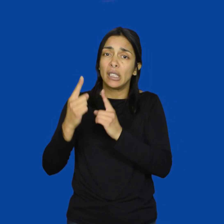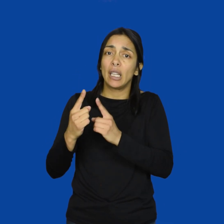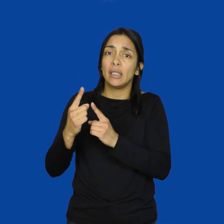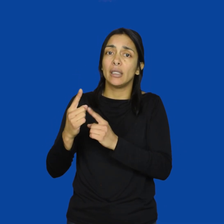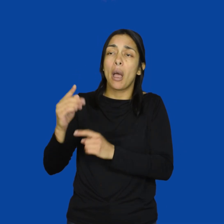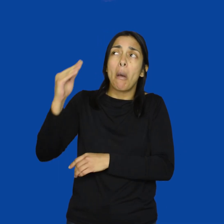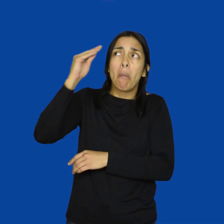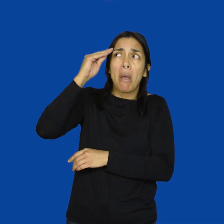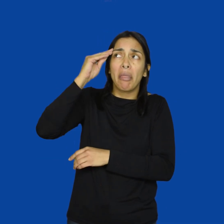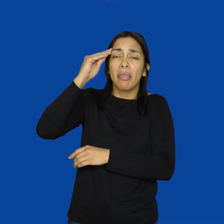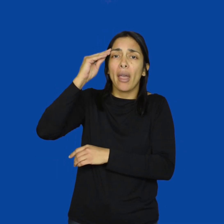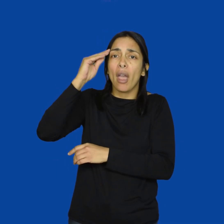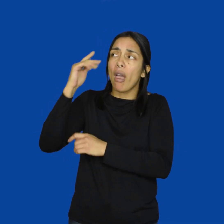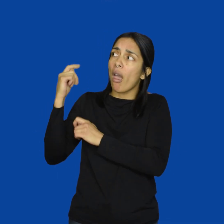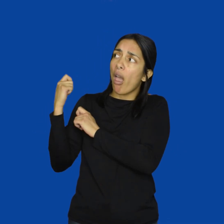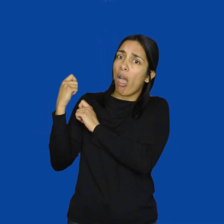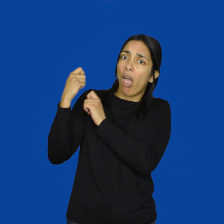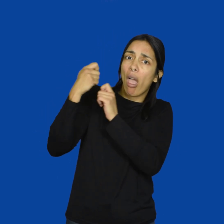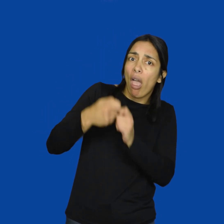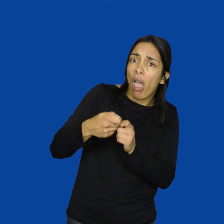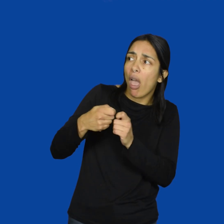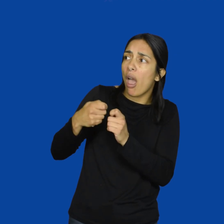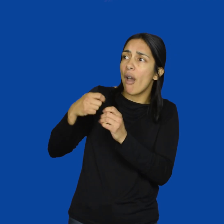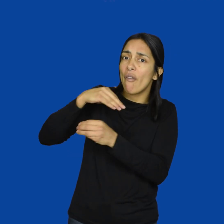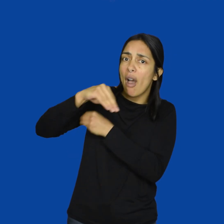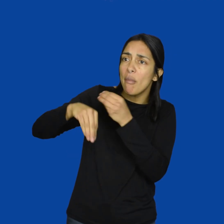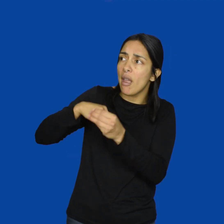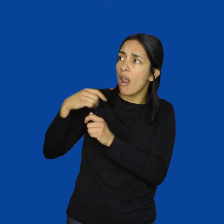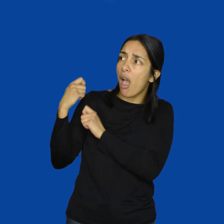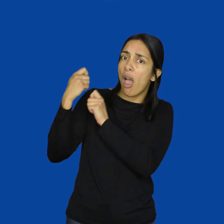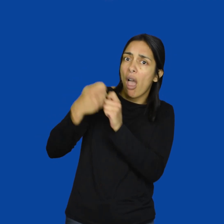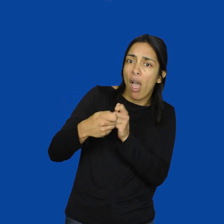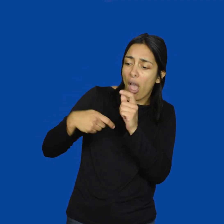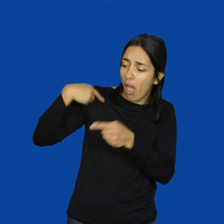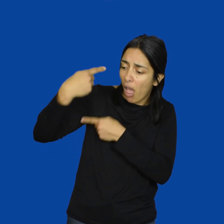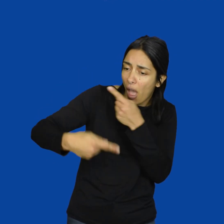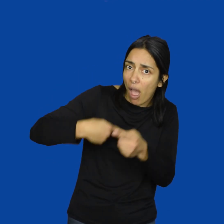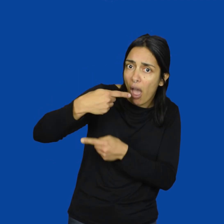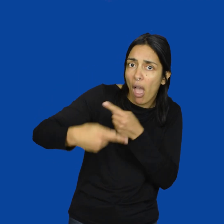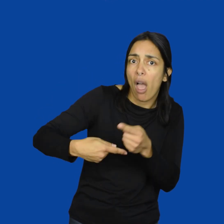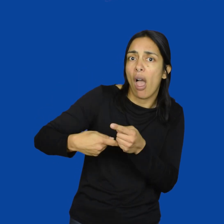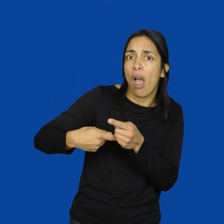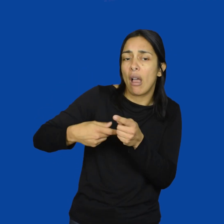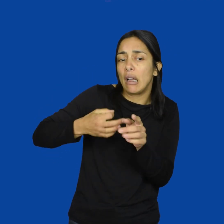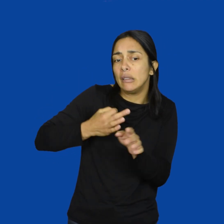A veces ese escudo se hereda, incluso sin ser conscientes de ello, otras veces se rompe y nos